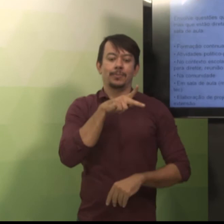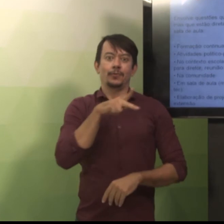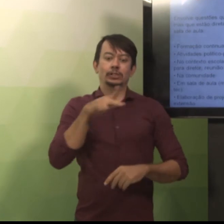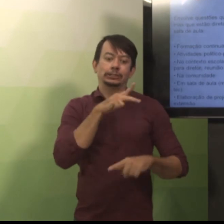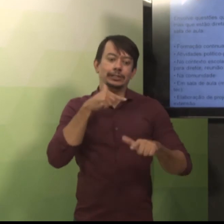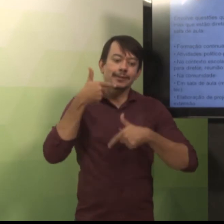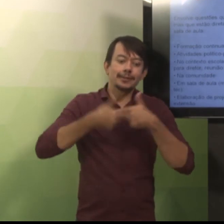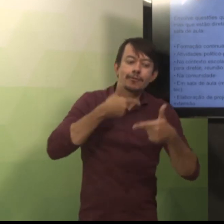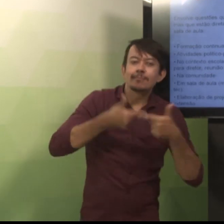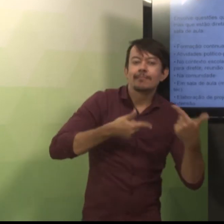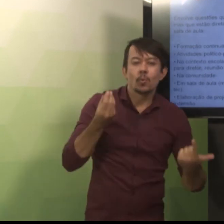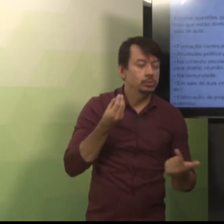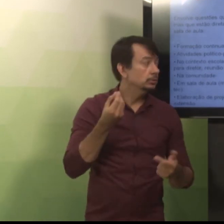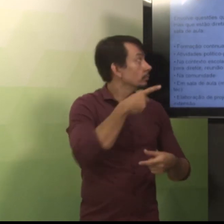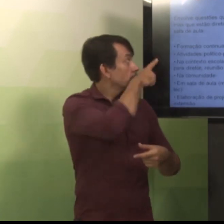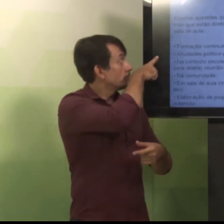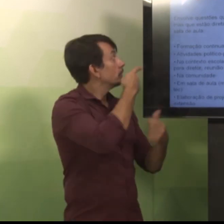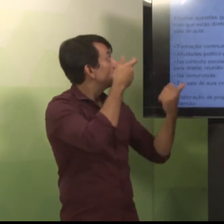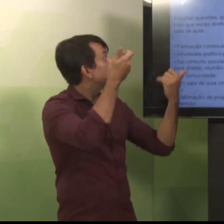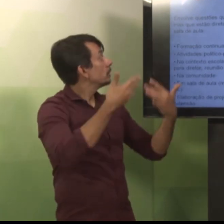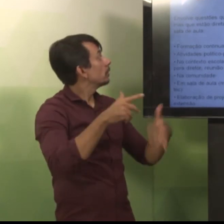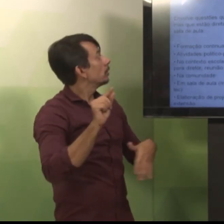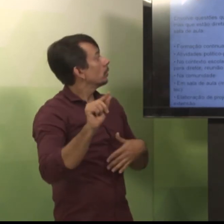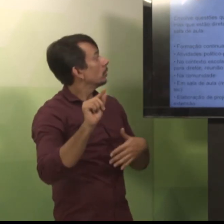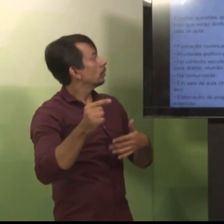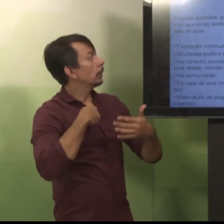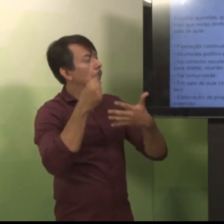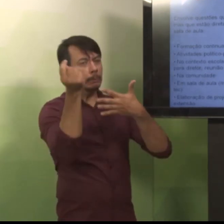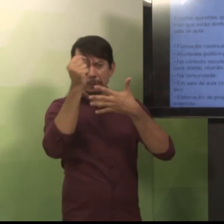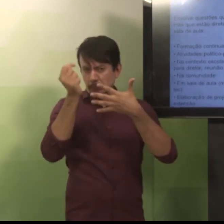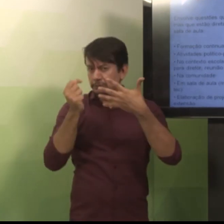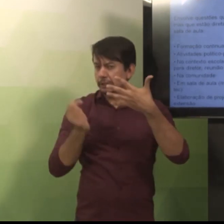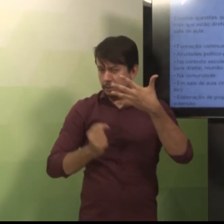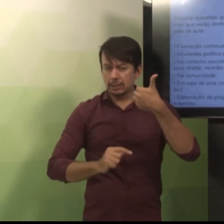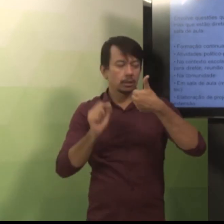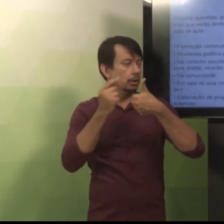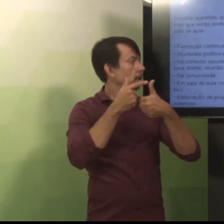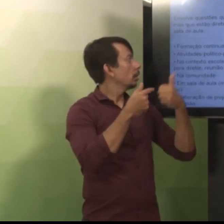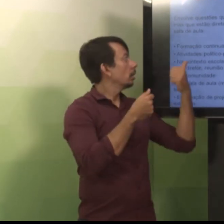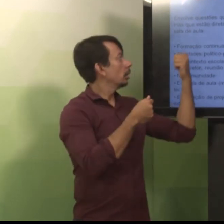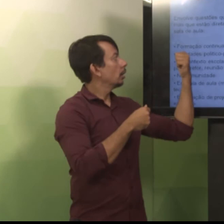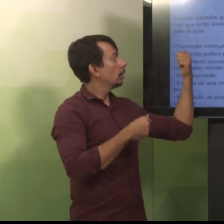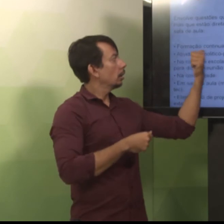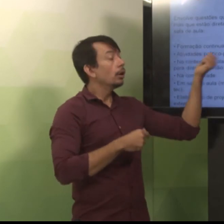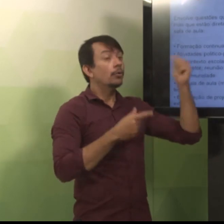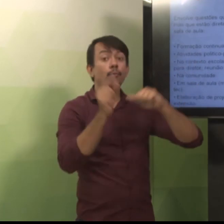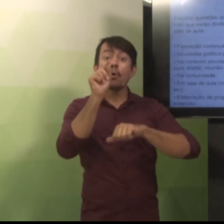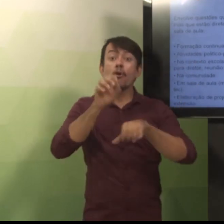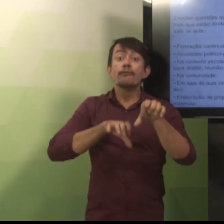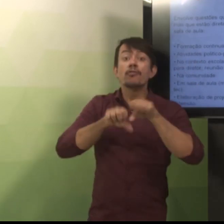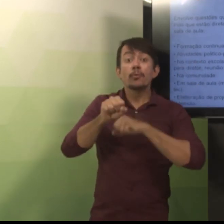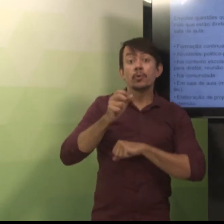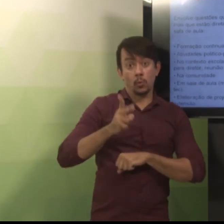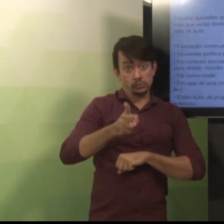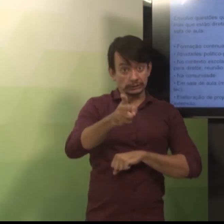aula, o professor ele deve desenvolver um trabalho a partir de vários itens. Vejam, a